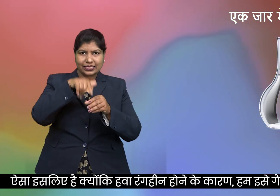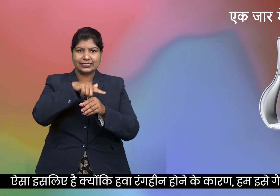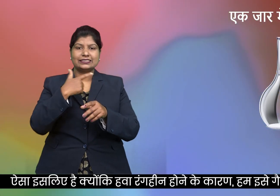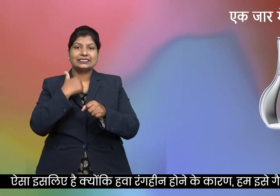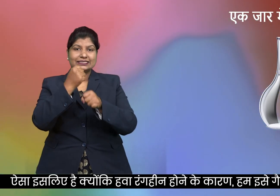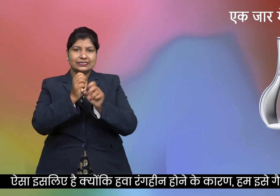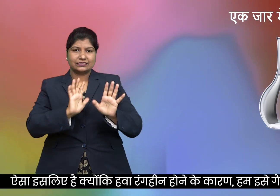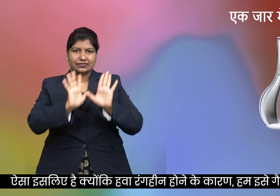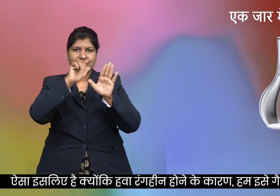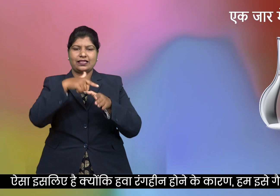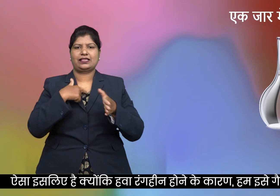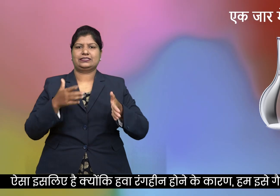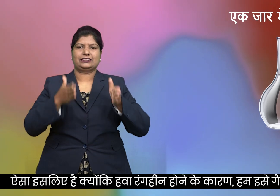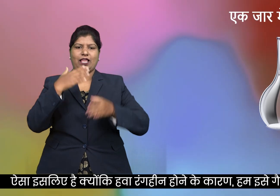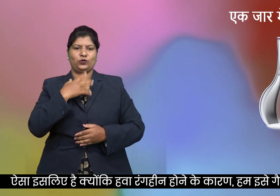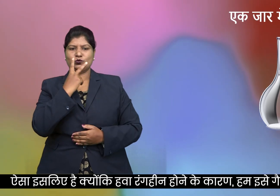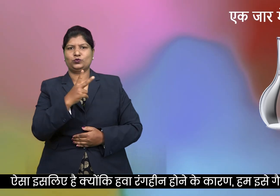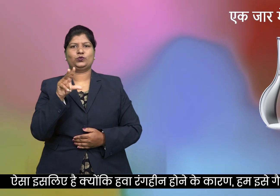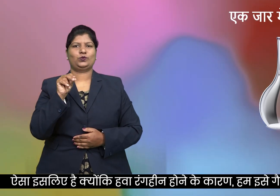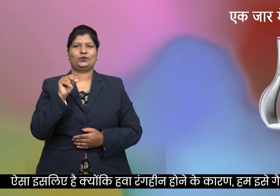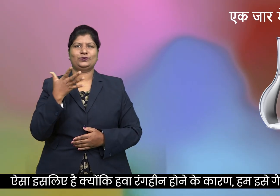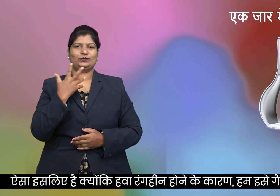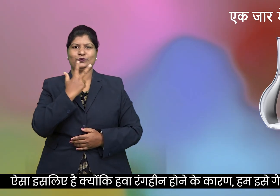में नहीं देख सकते हैं।